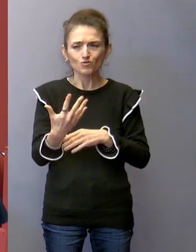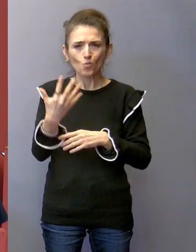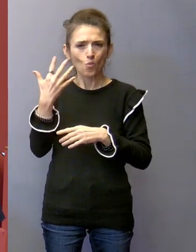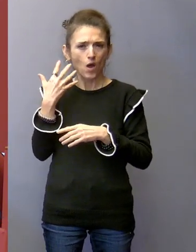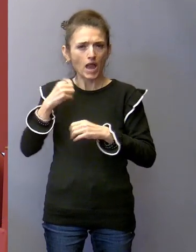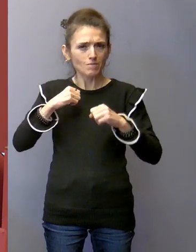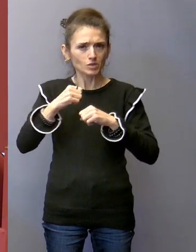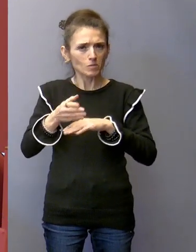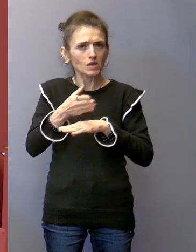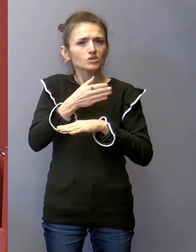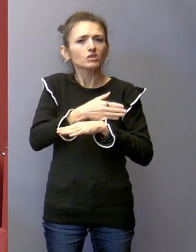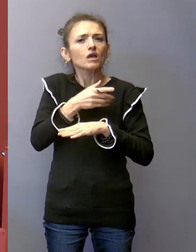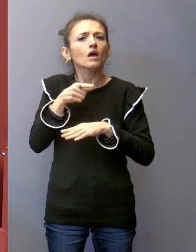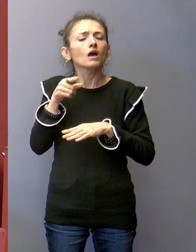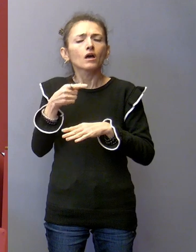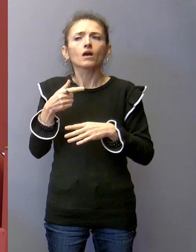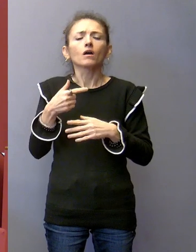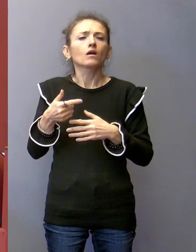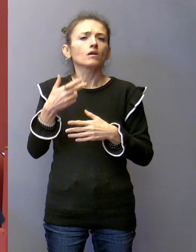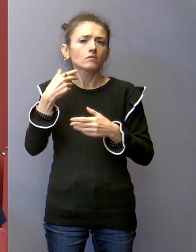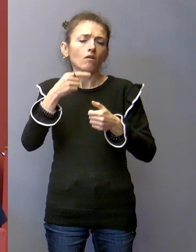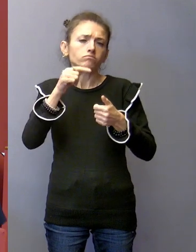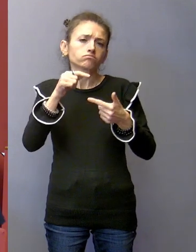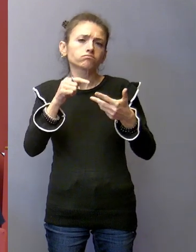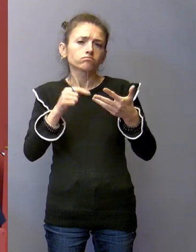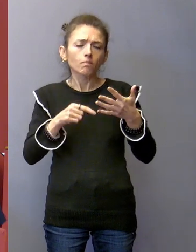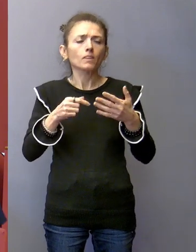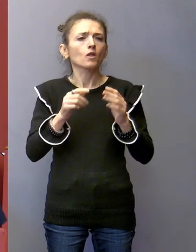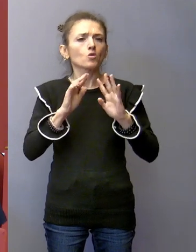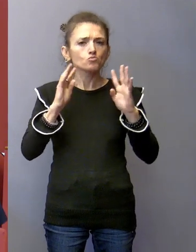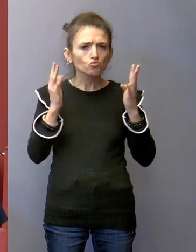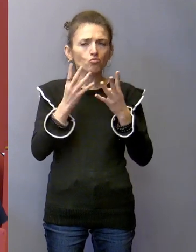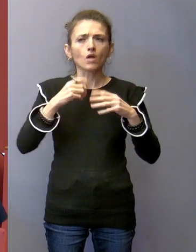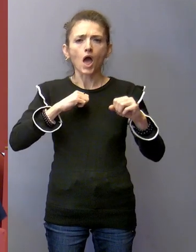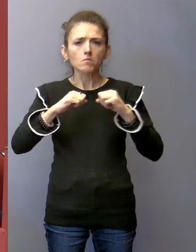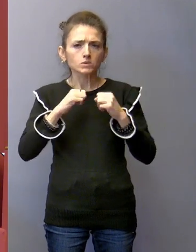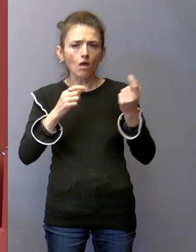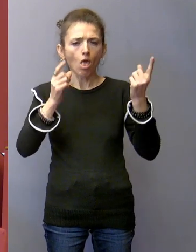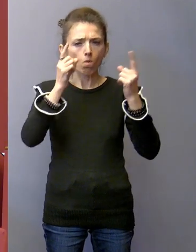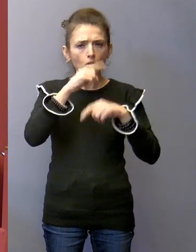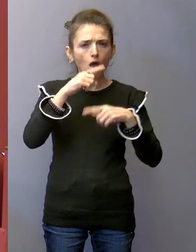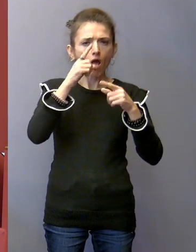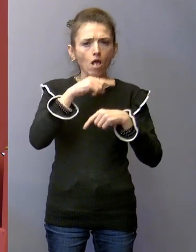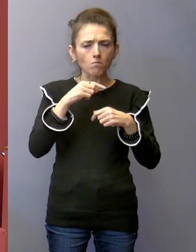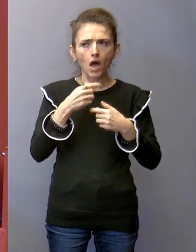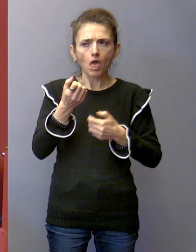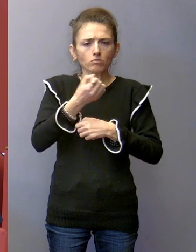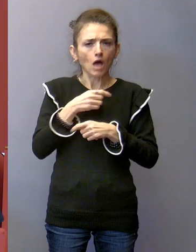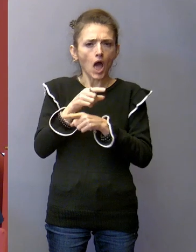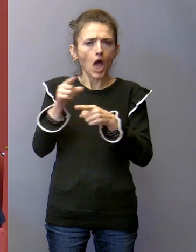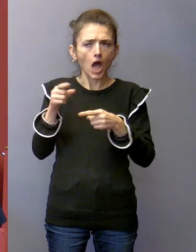ci sentiamo Elencare tutti i disastri ereditati dalla giunta questa giunta da questa nuova amministrazione quando loro ovviamente